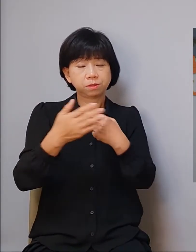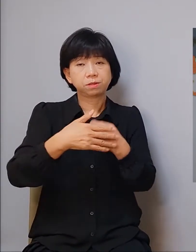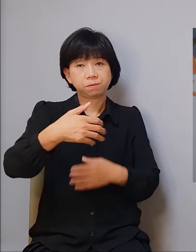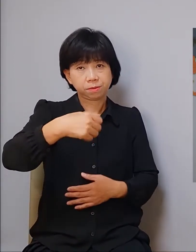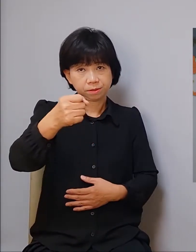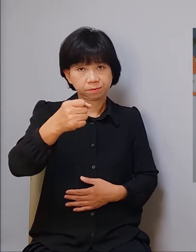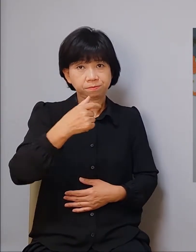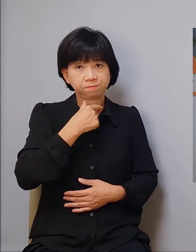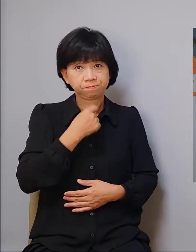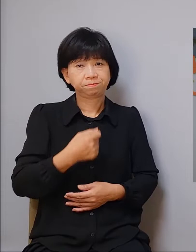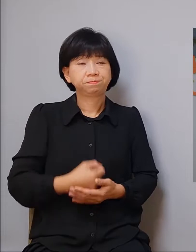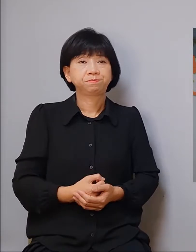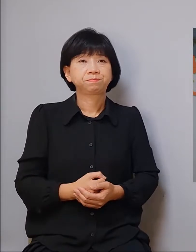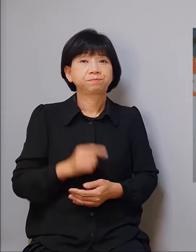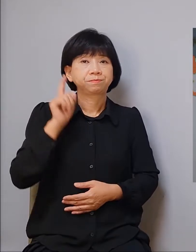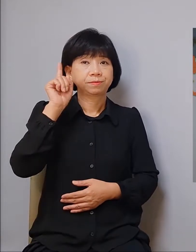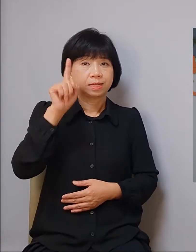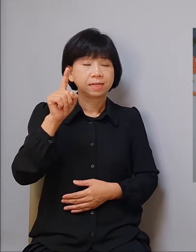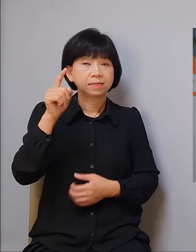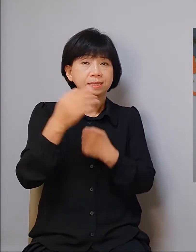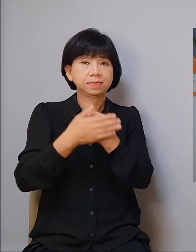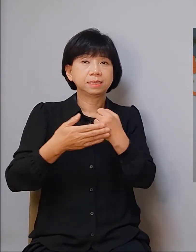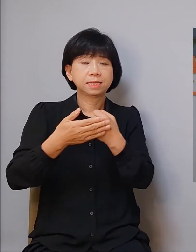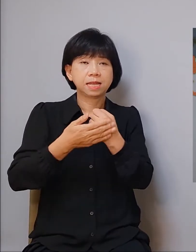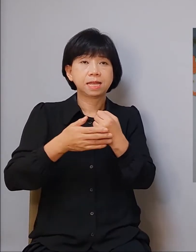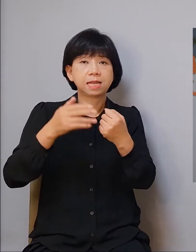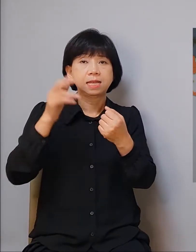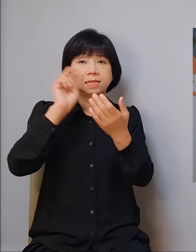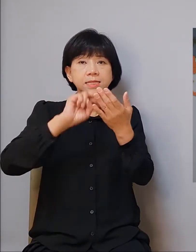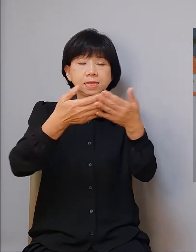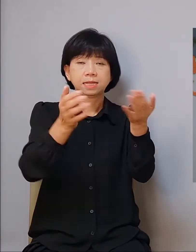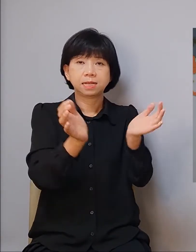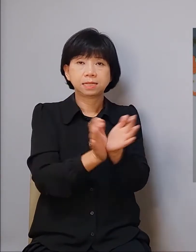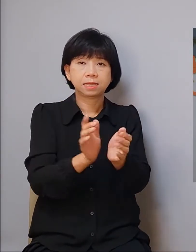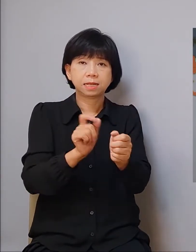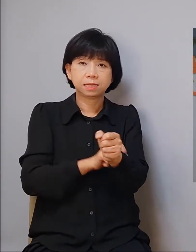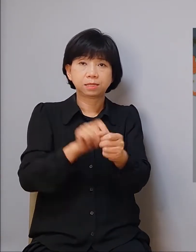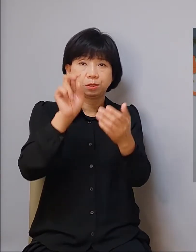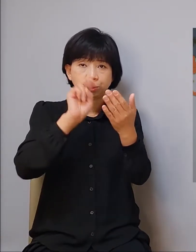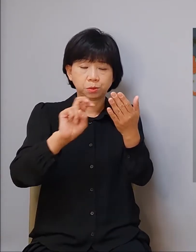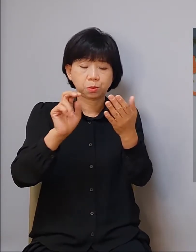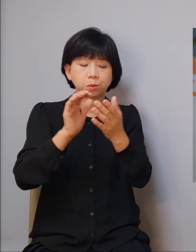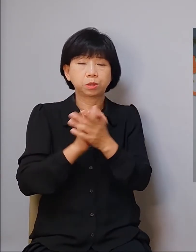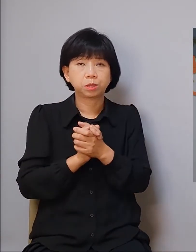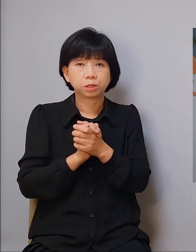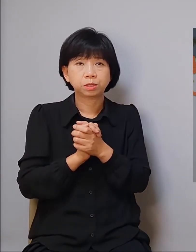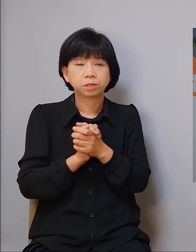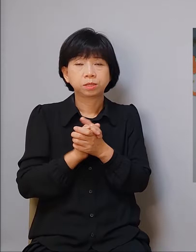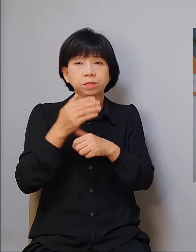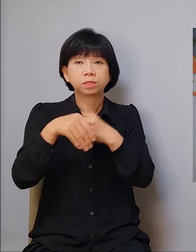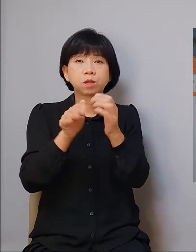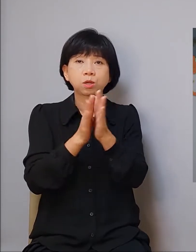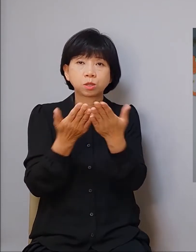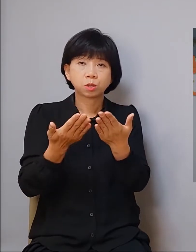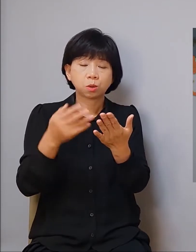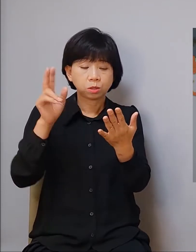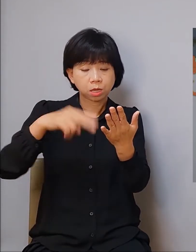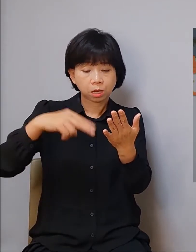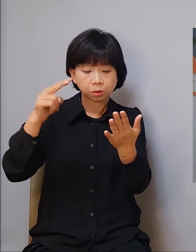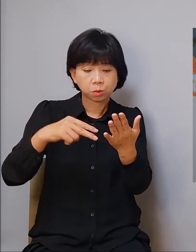좋겠고요. 내일은 은혜 찬양대가 특송이고 성경 낭독은 기도팀입니다. 우리